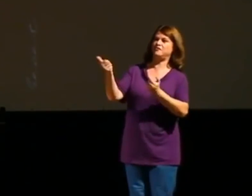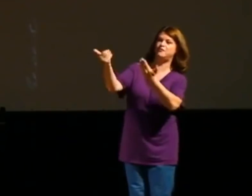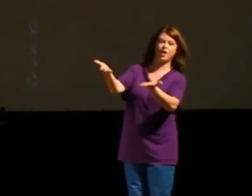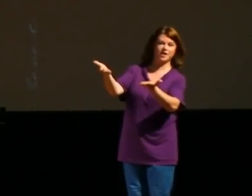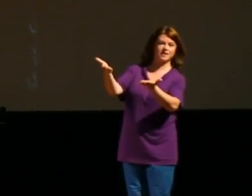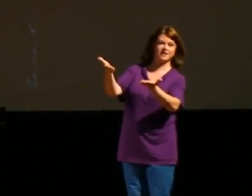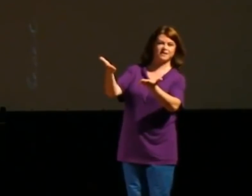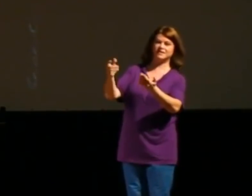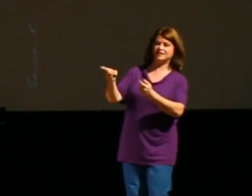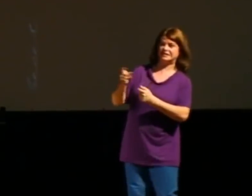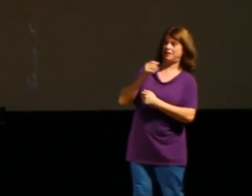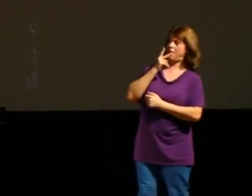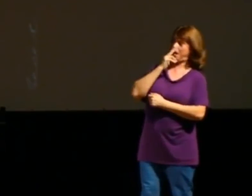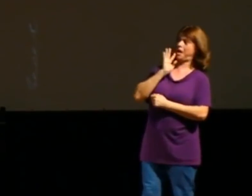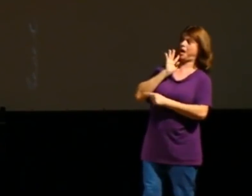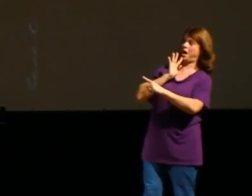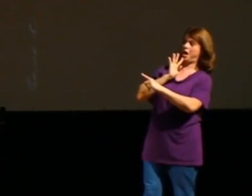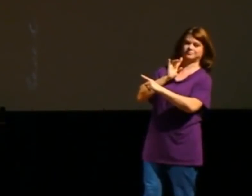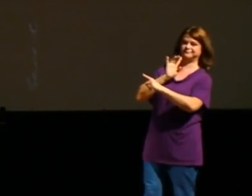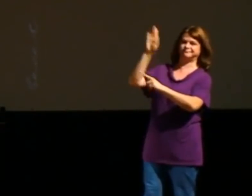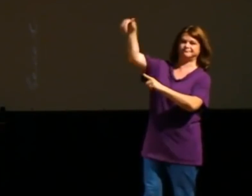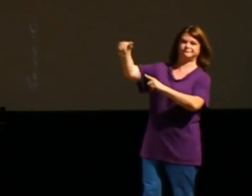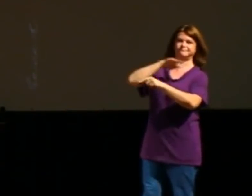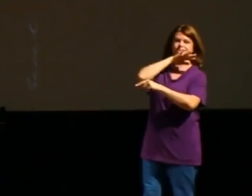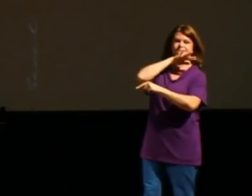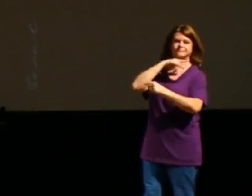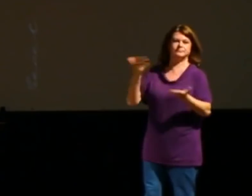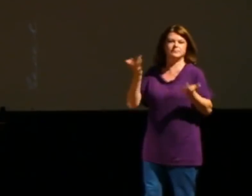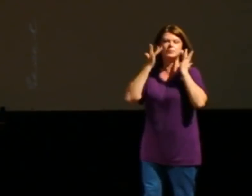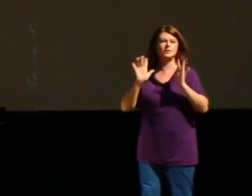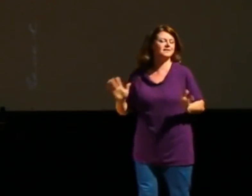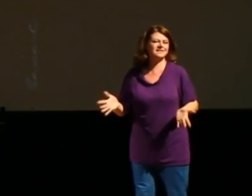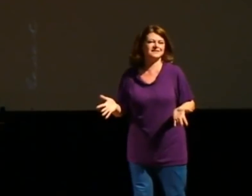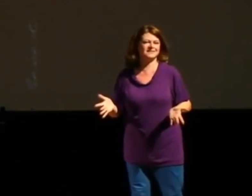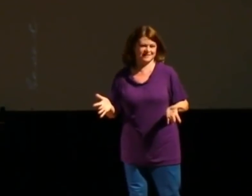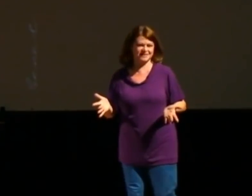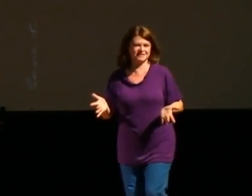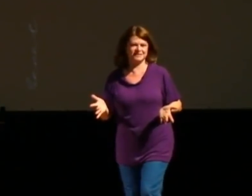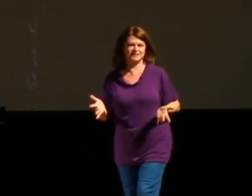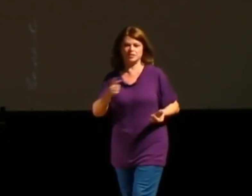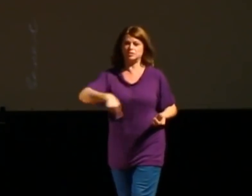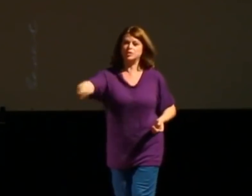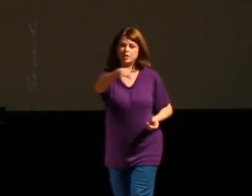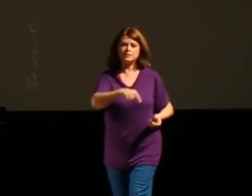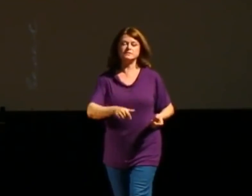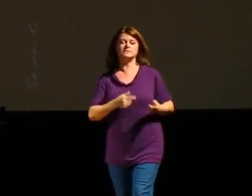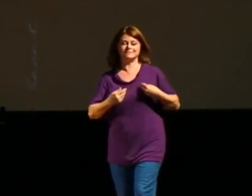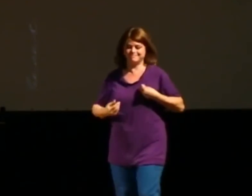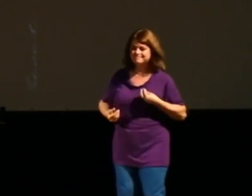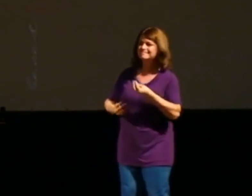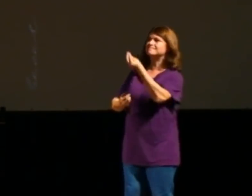a Deus aprovado, como obreiro que não tem do que se envergonhar e que maneja bem a palavra da